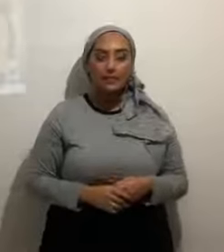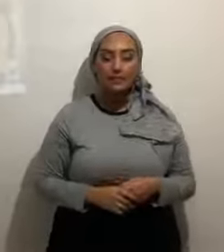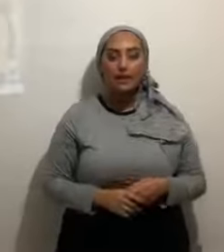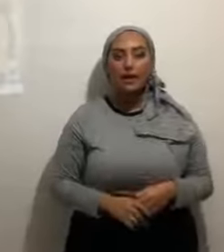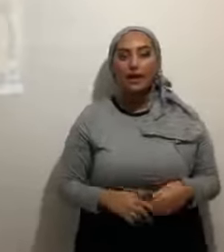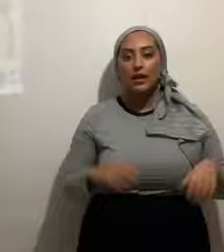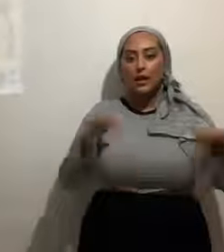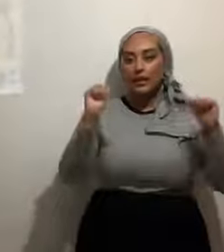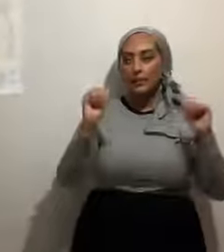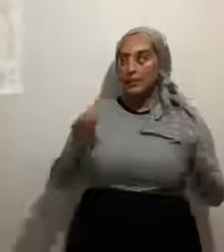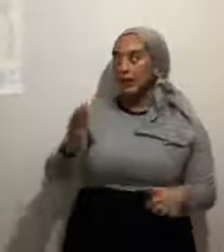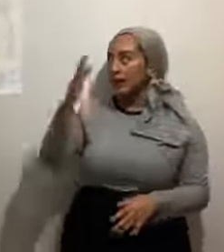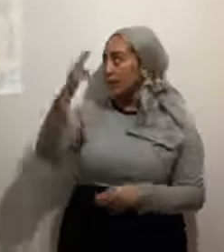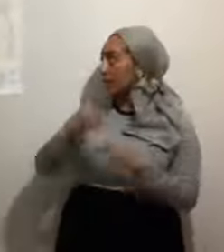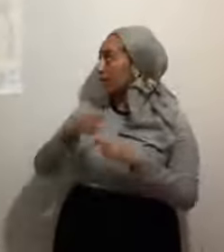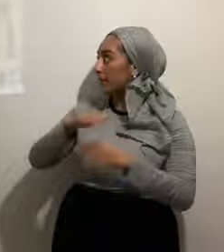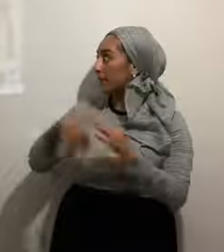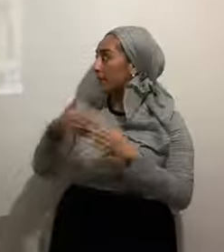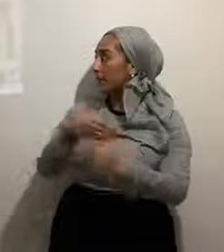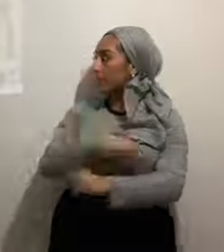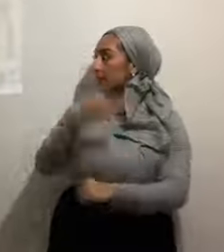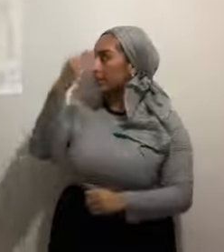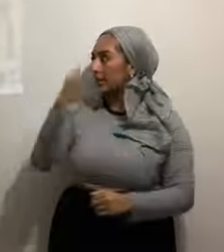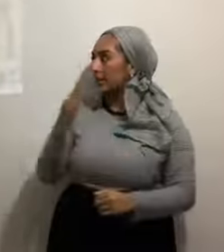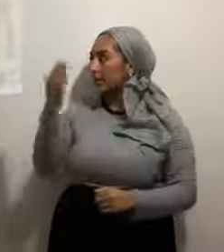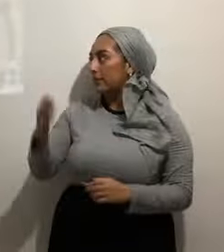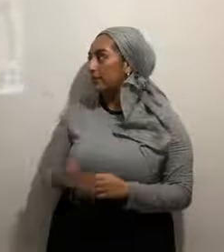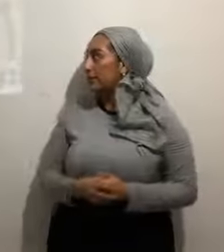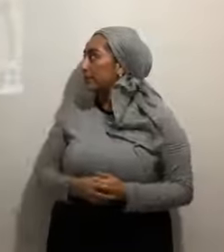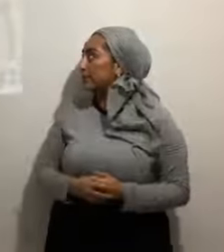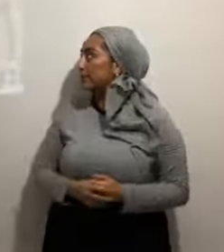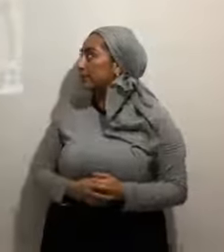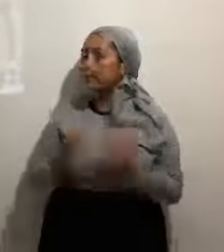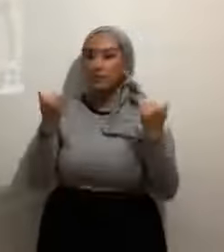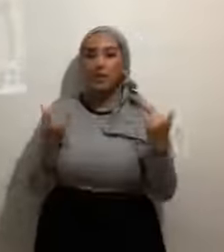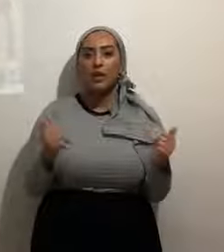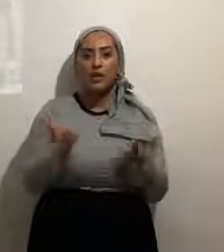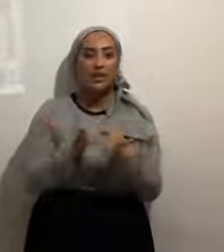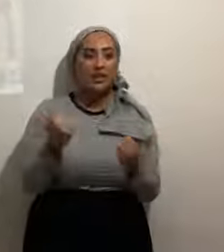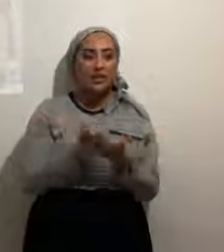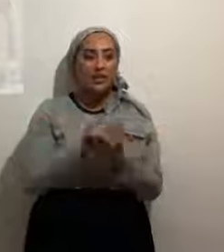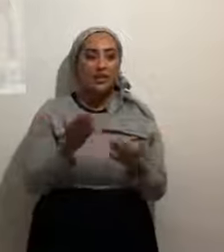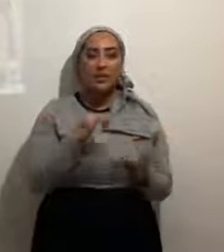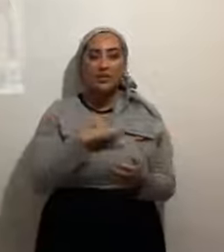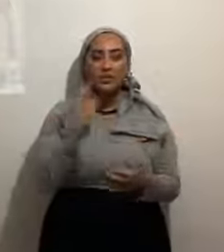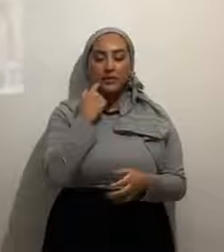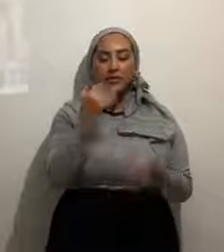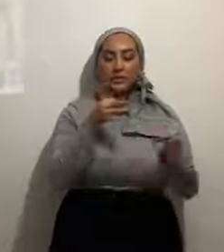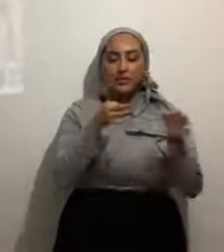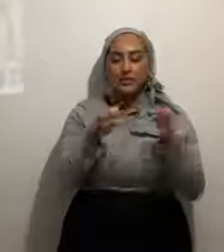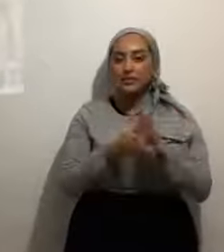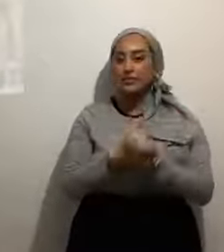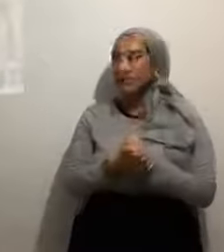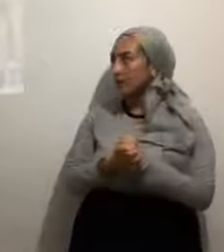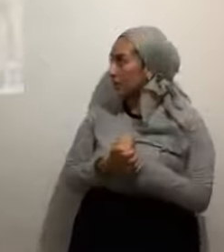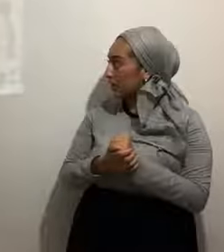Bendito es el nombre del Todopoderoso. Ahora, con todo esto que acabo de ministrar, hermanos, hermanas,